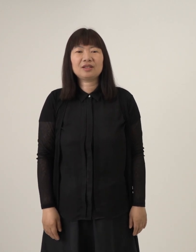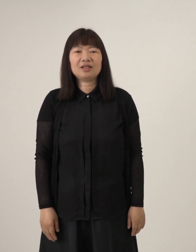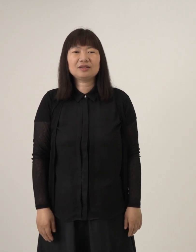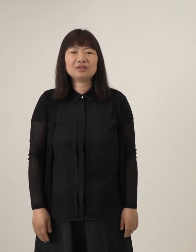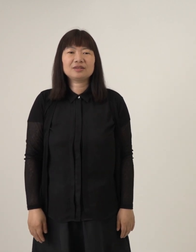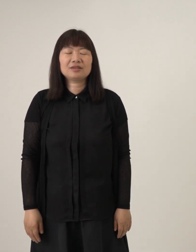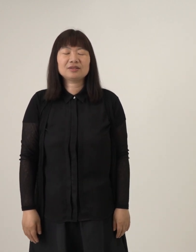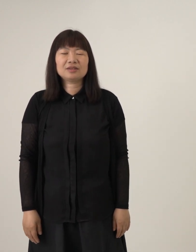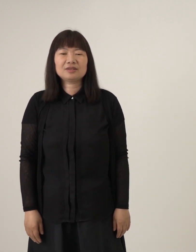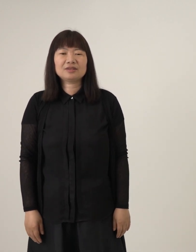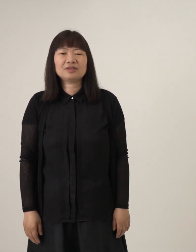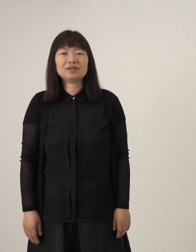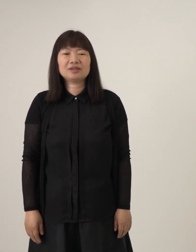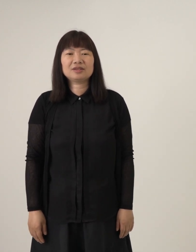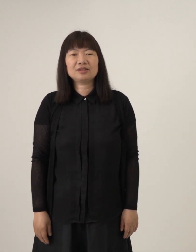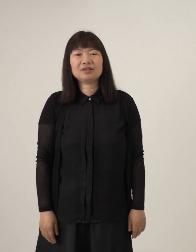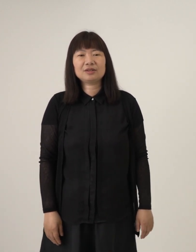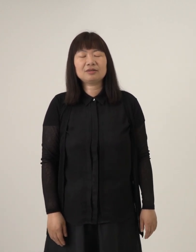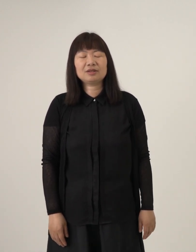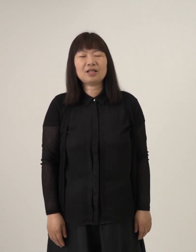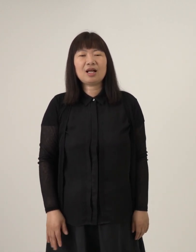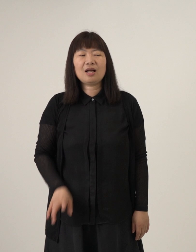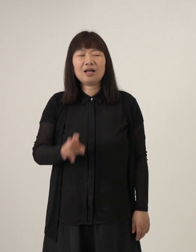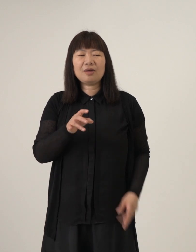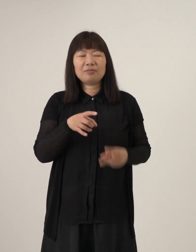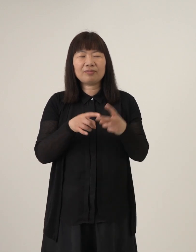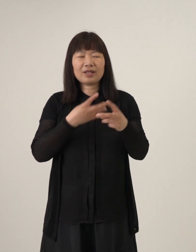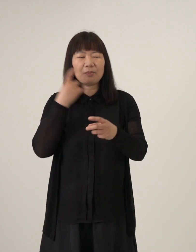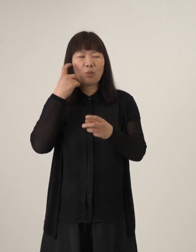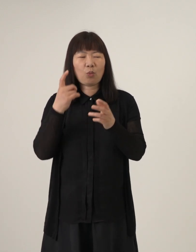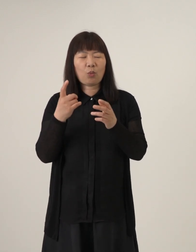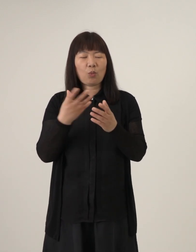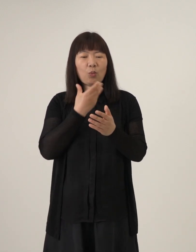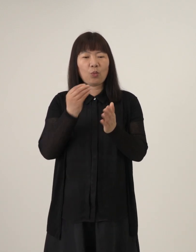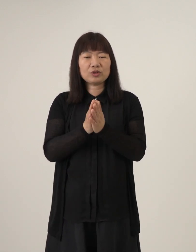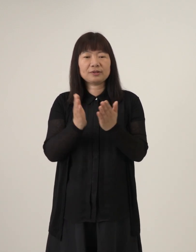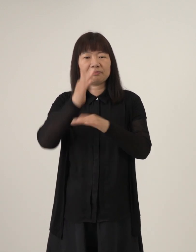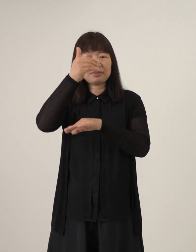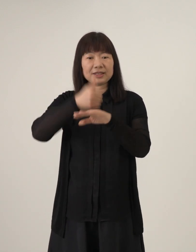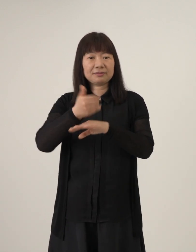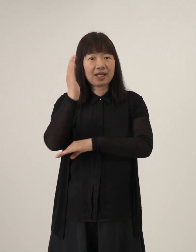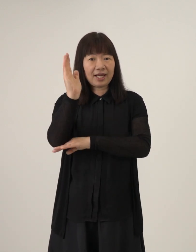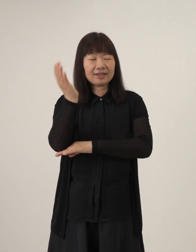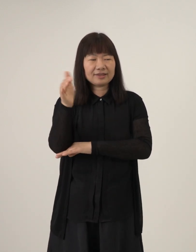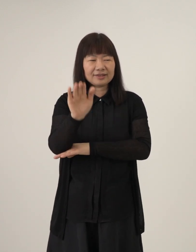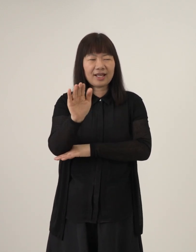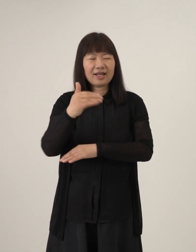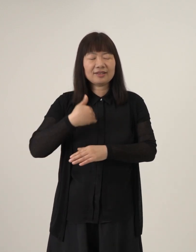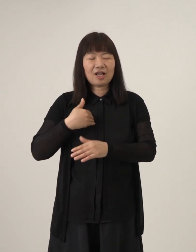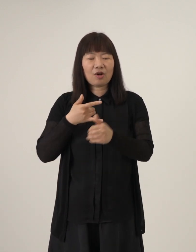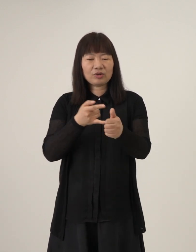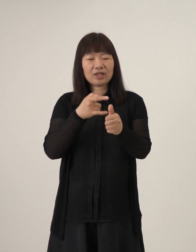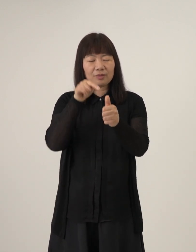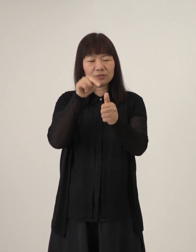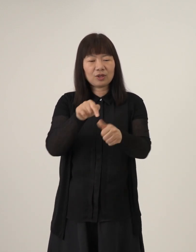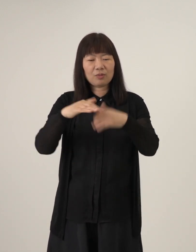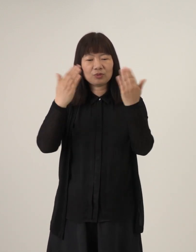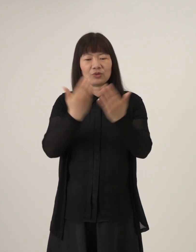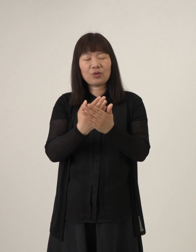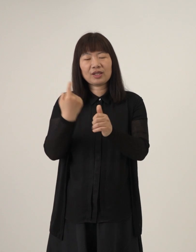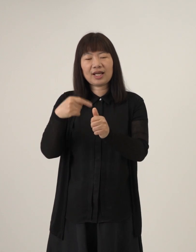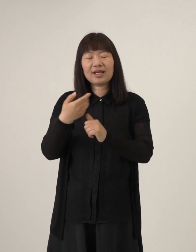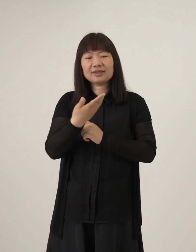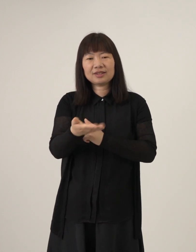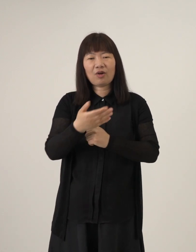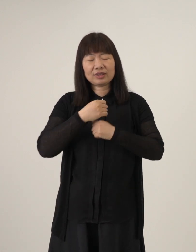맞네요. 자, 이것이 마태복음 마지막 절인데, 내가 너희에게 분부한 모든 것을